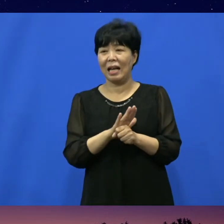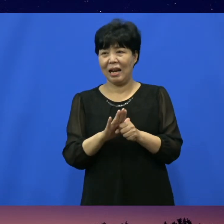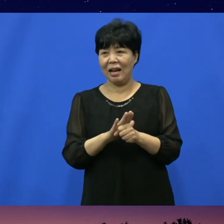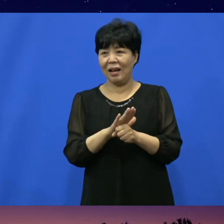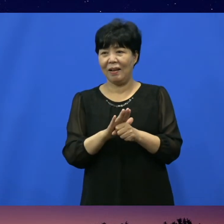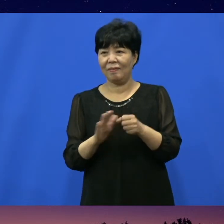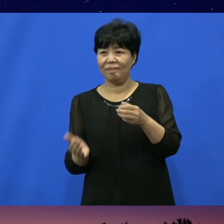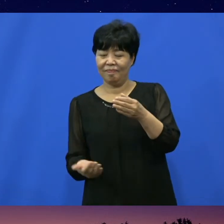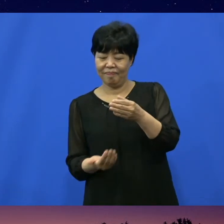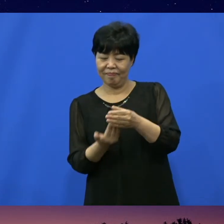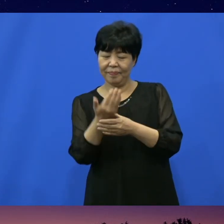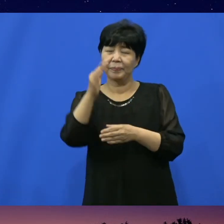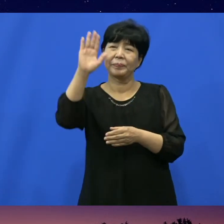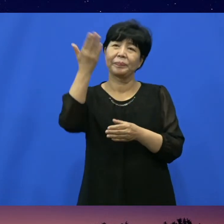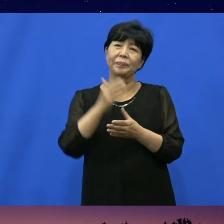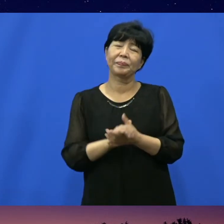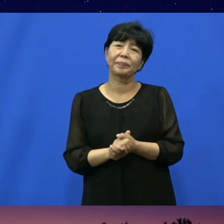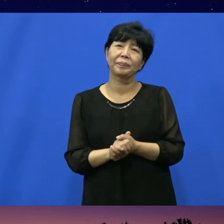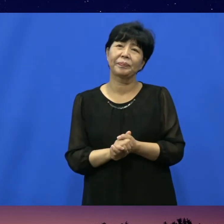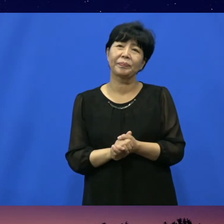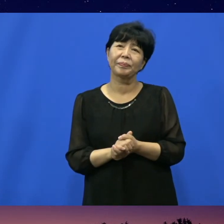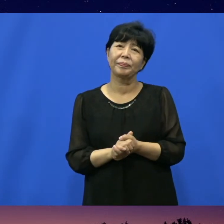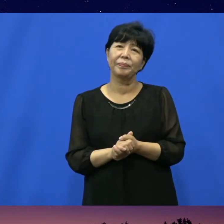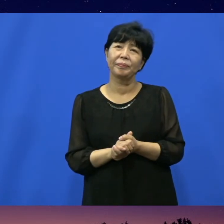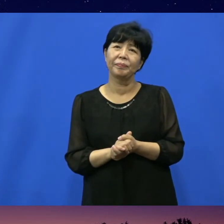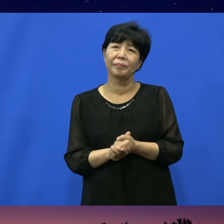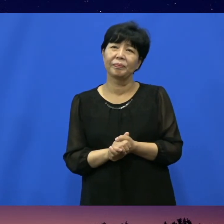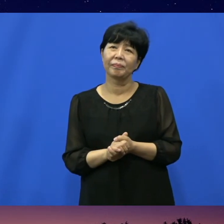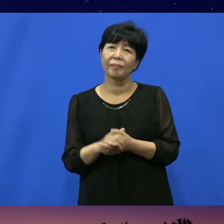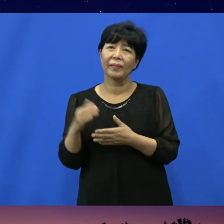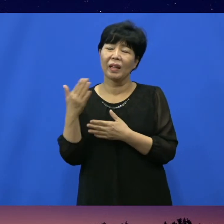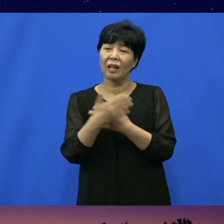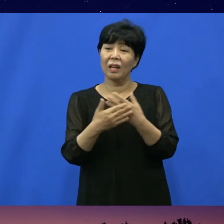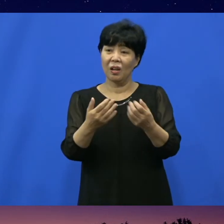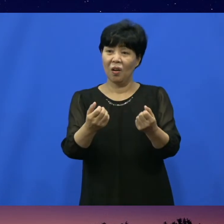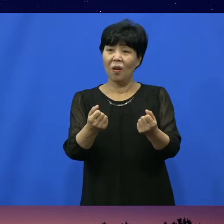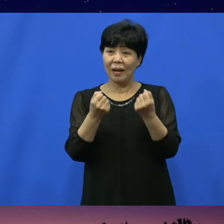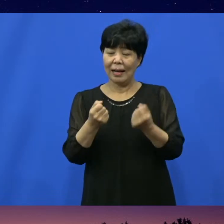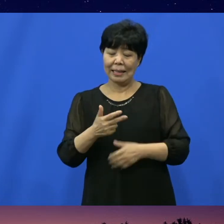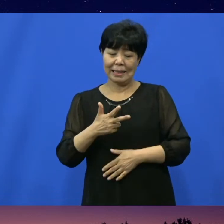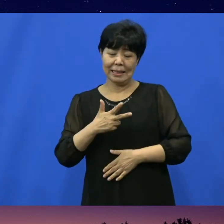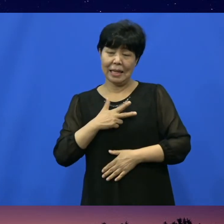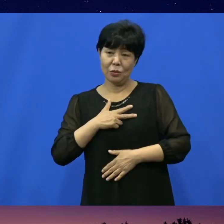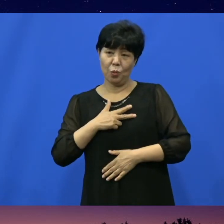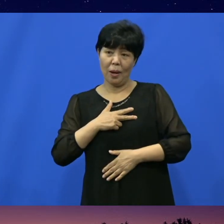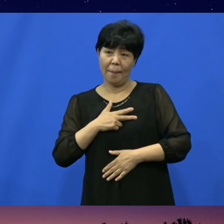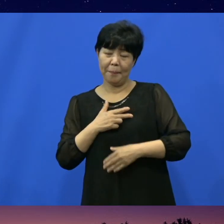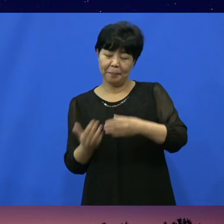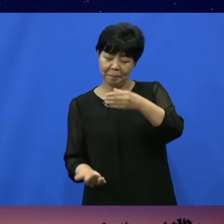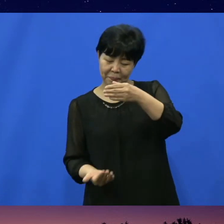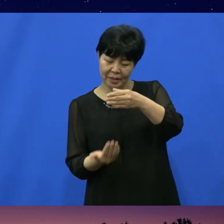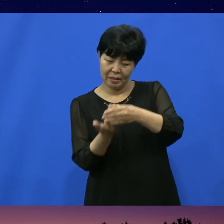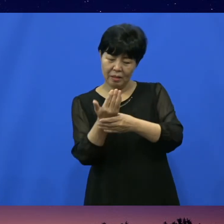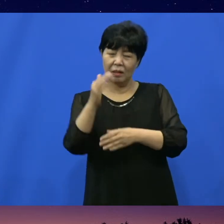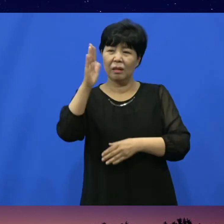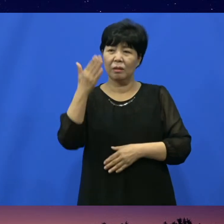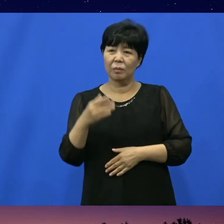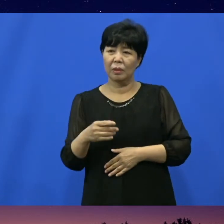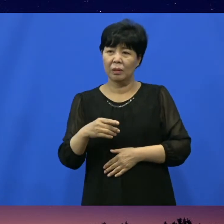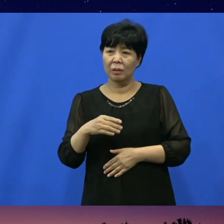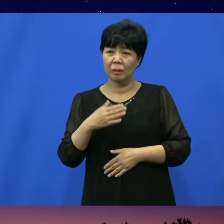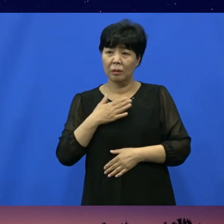그것을 우리는 self-esteem, 건강한 자존감이 생기는 거예요. 내가 나를 소중히 여기는 거예요.